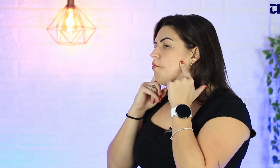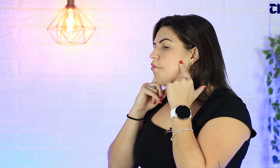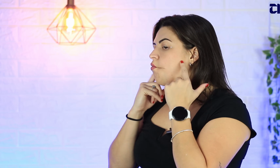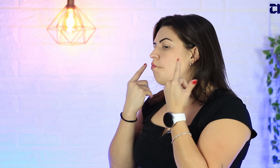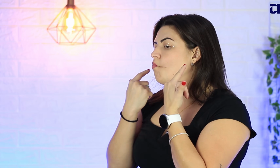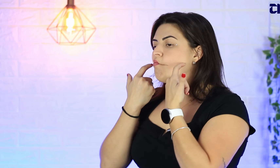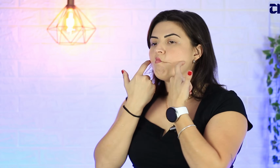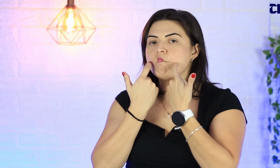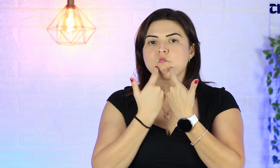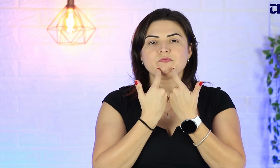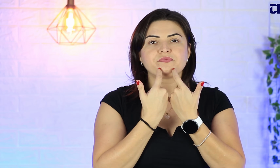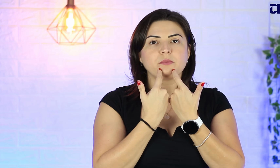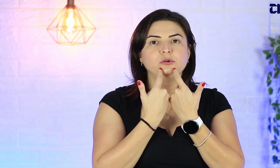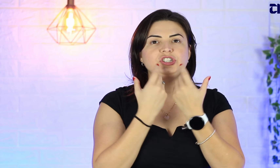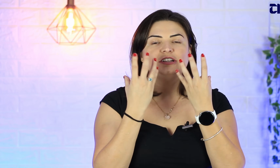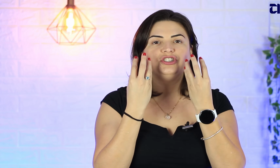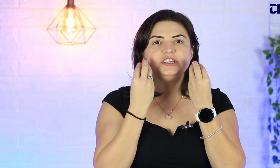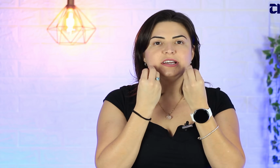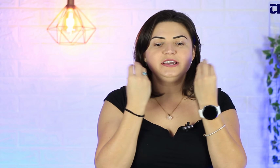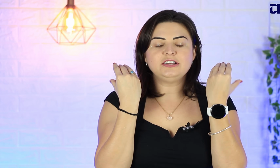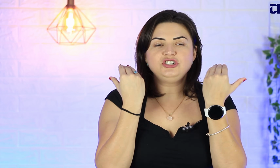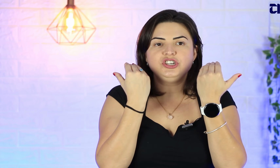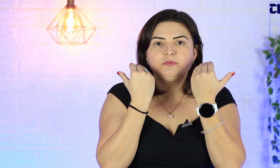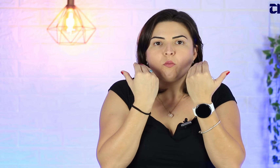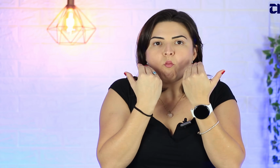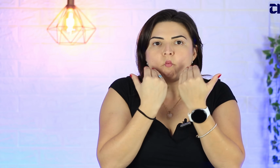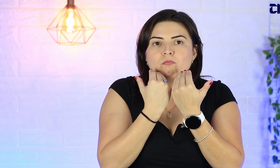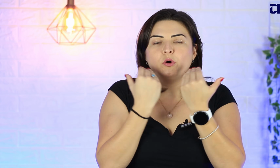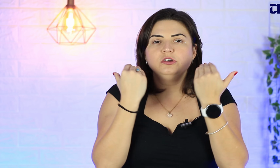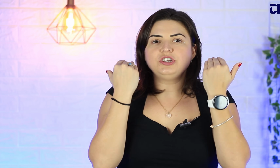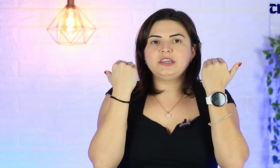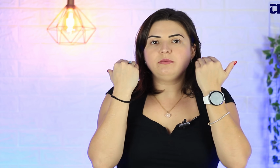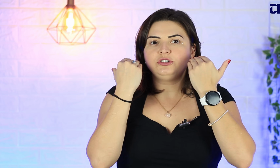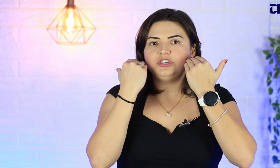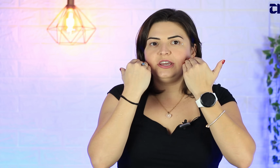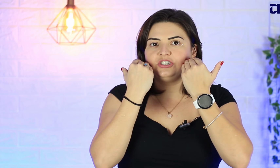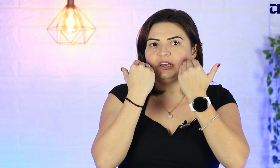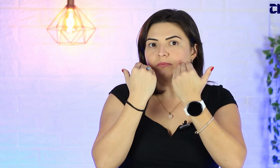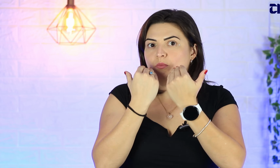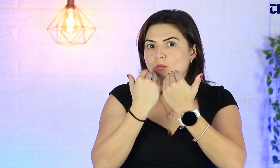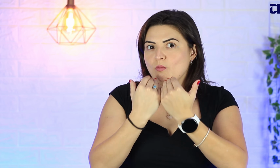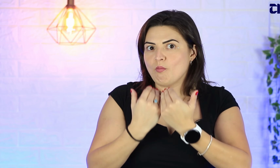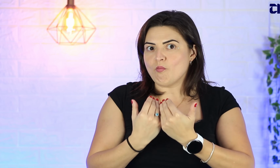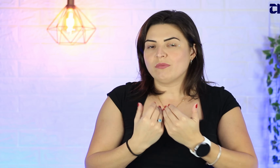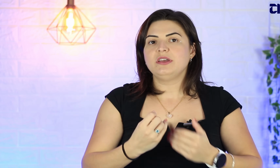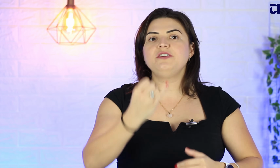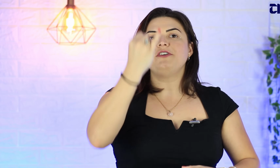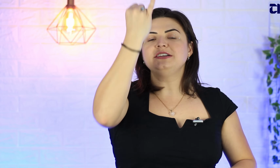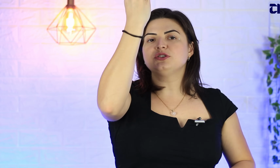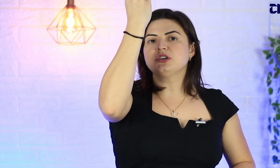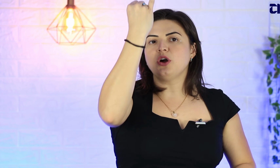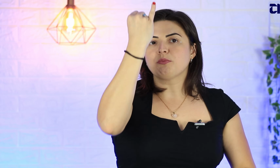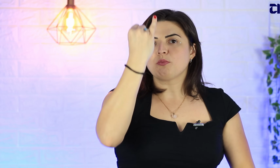puxadinha aqui, né? A gente puxa aqui a bochecha e faz isso aqui, ó.